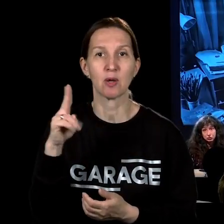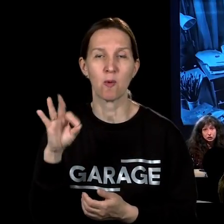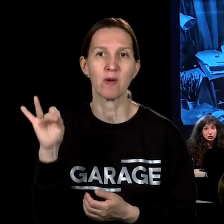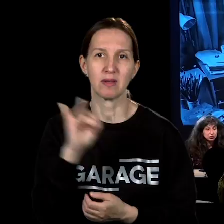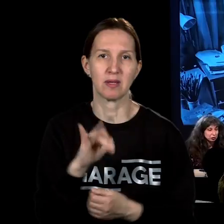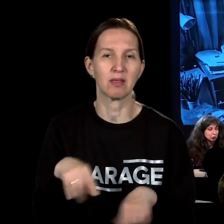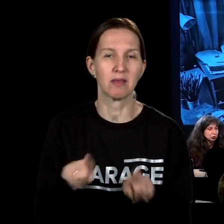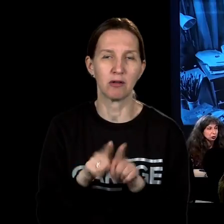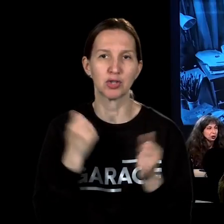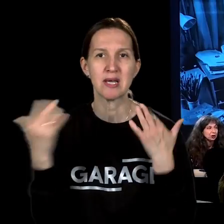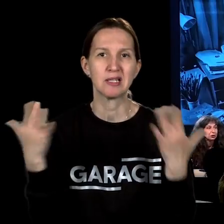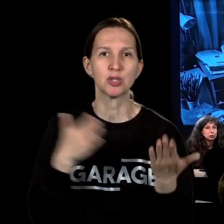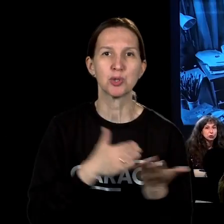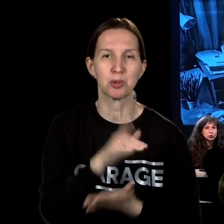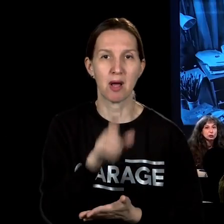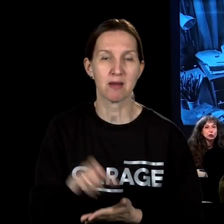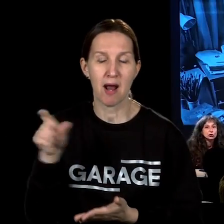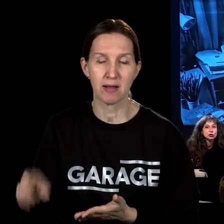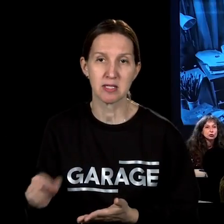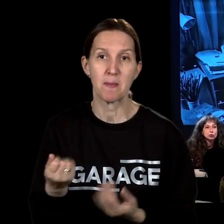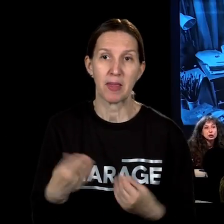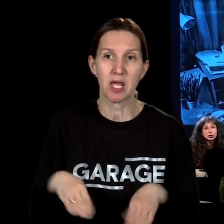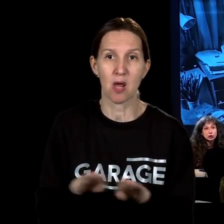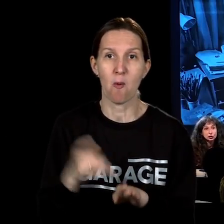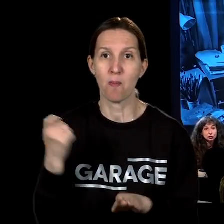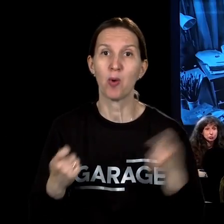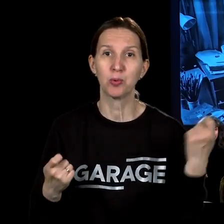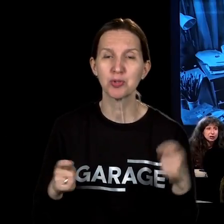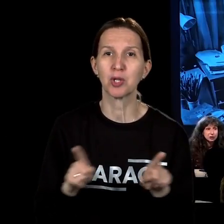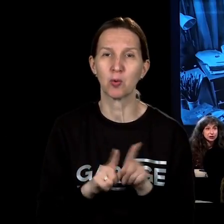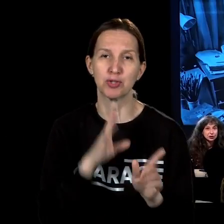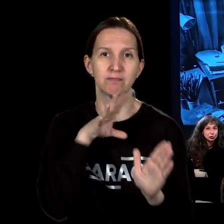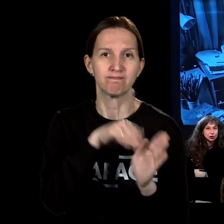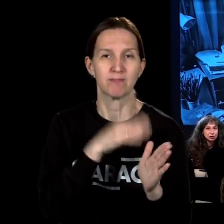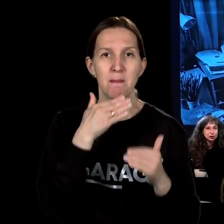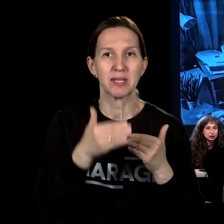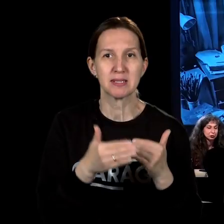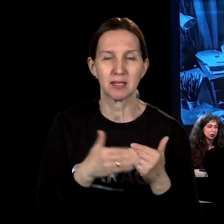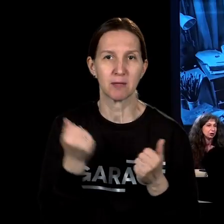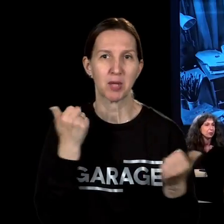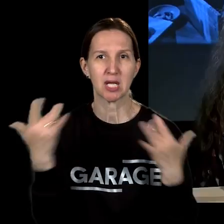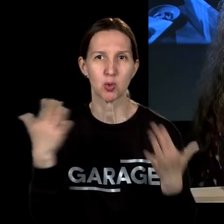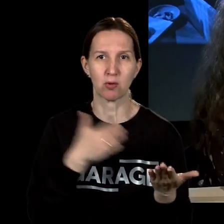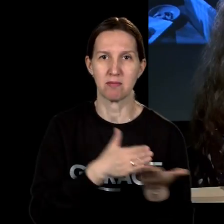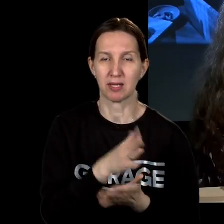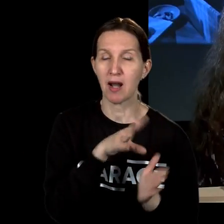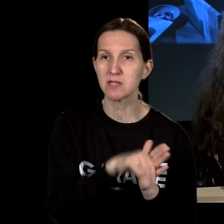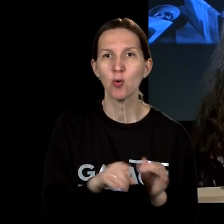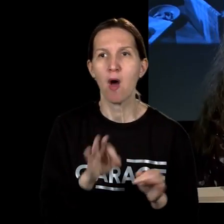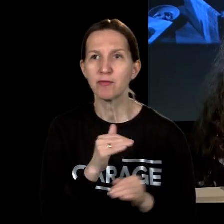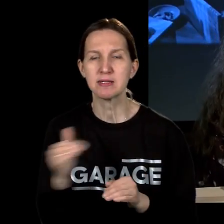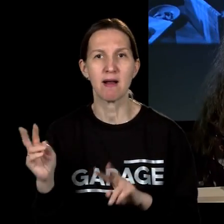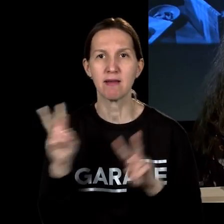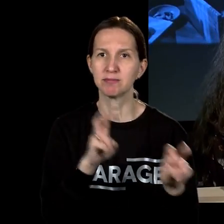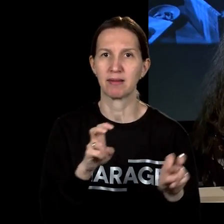сюрреалисты. И к кругу сюрреалистов оба наших сегодняшних героя были так или иначе близки, хотя никто из них не входил в сюрреализм. В каком-то смысле